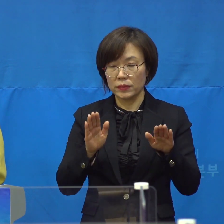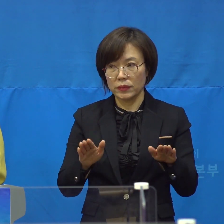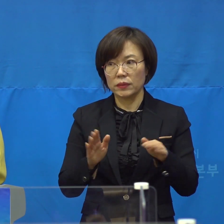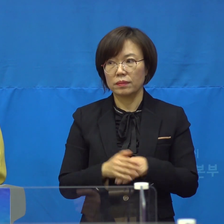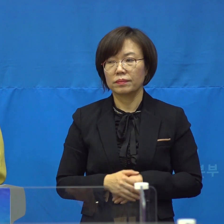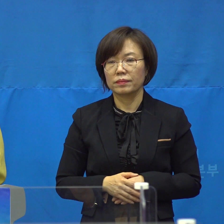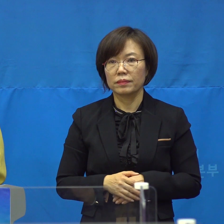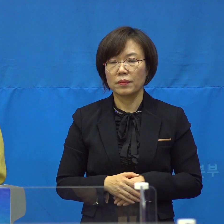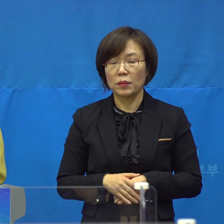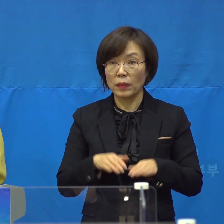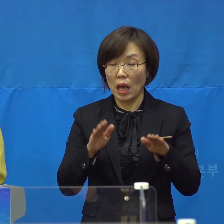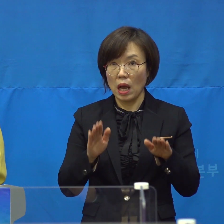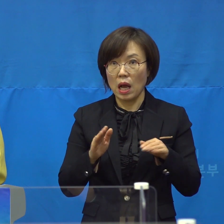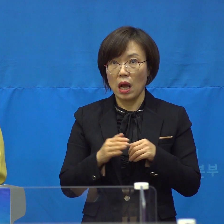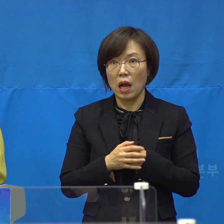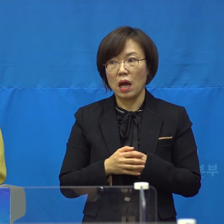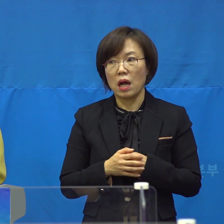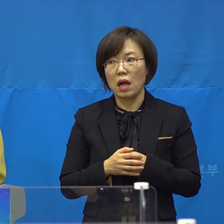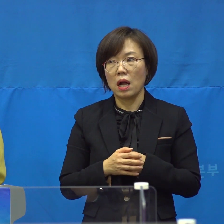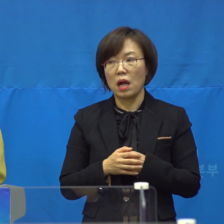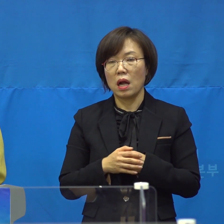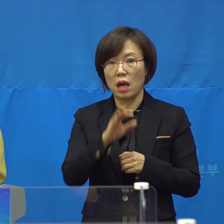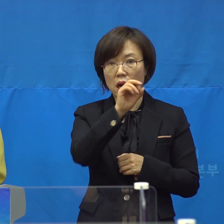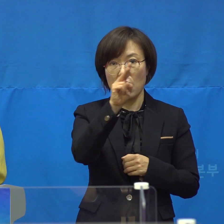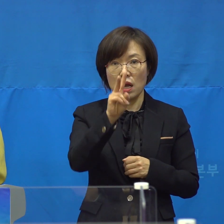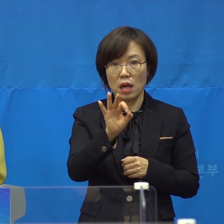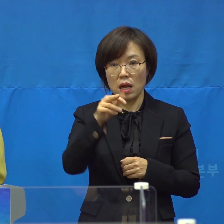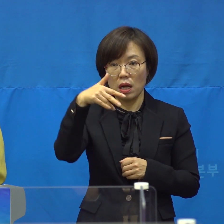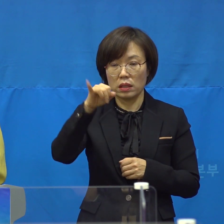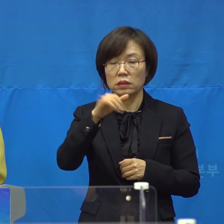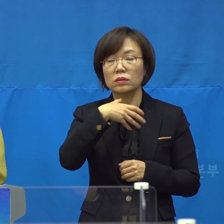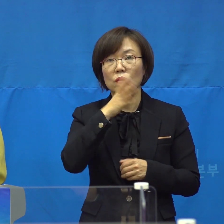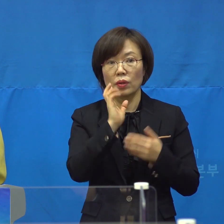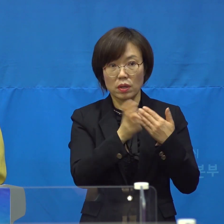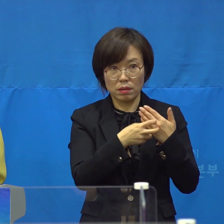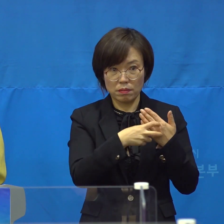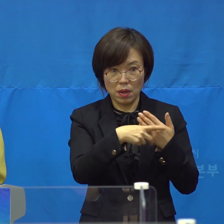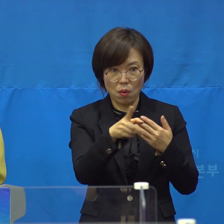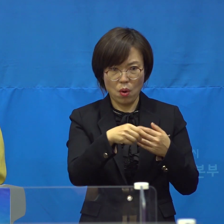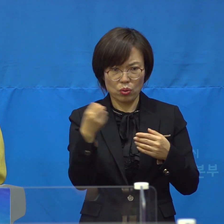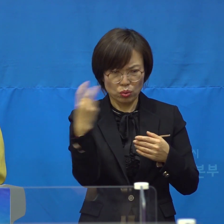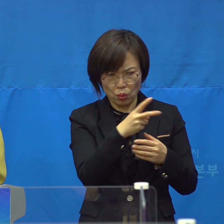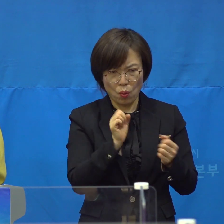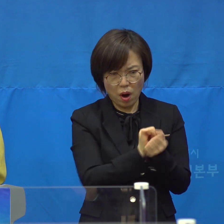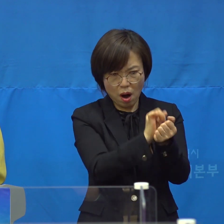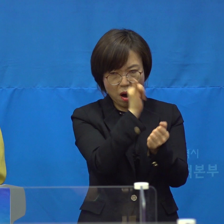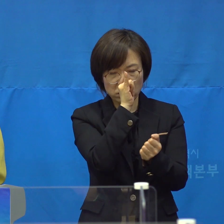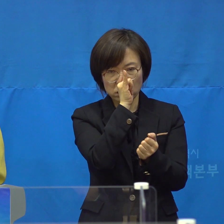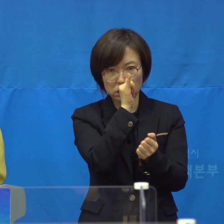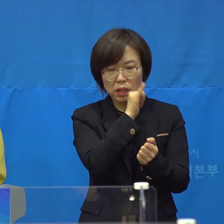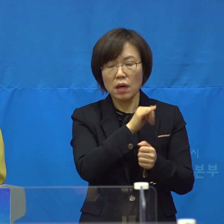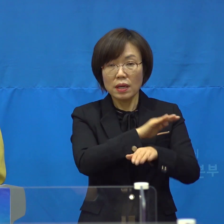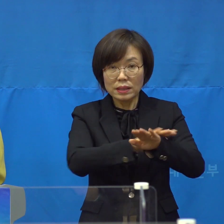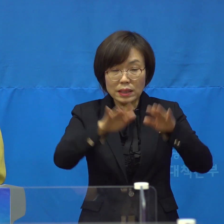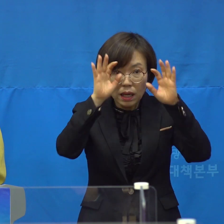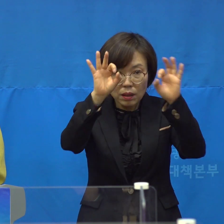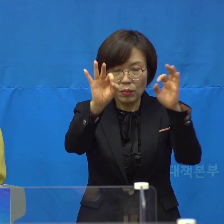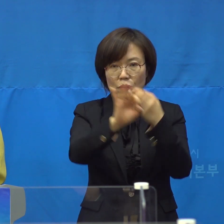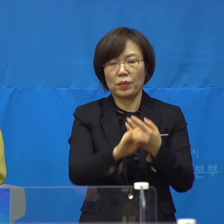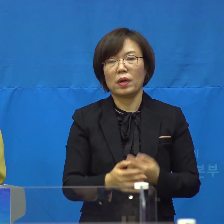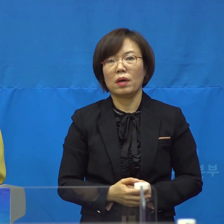근데 지금 그 오늘 또 우리가 이제 양지 요양병원에서 이제 집단이 나오긴 나왔는데 그 좀 잘